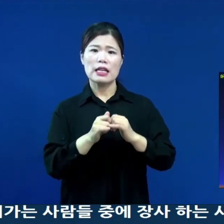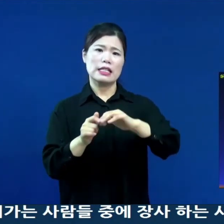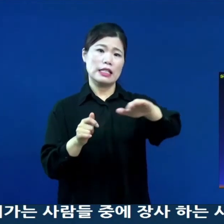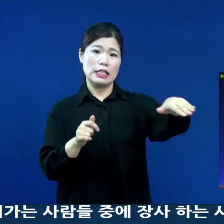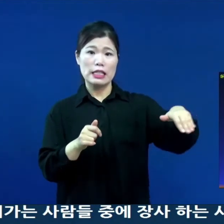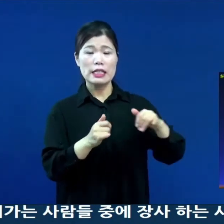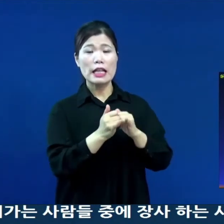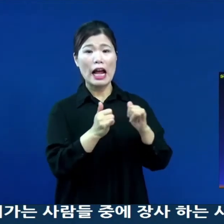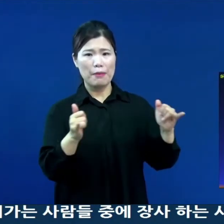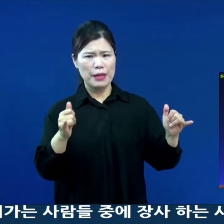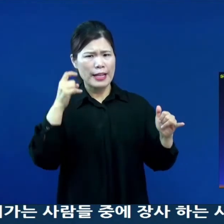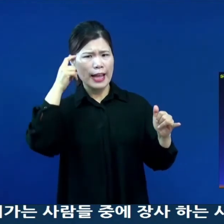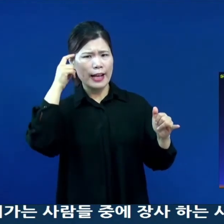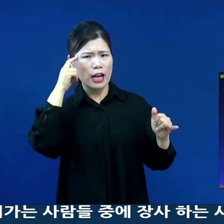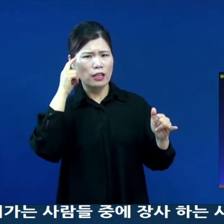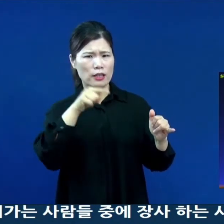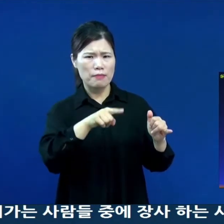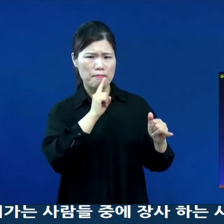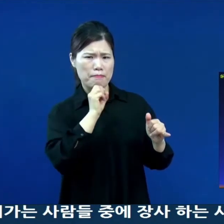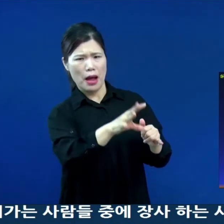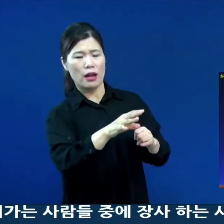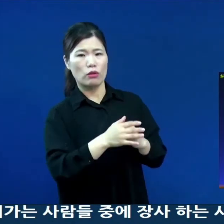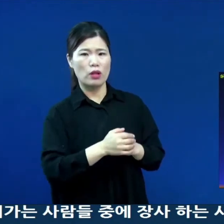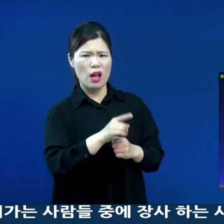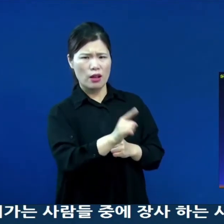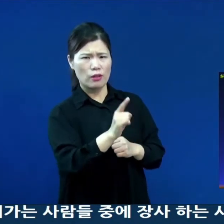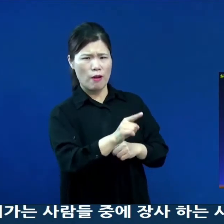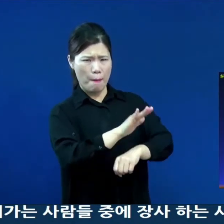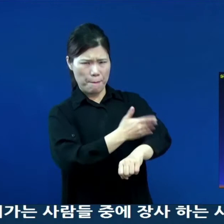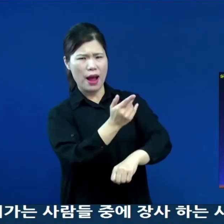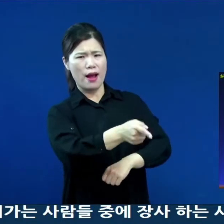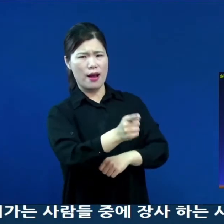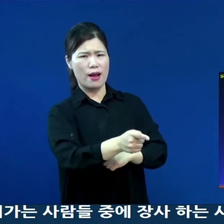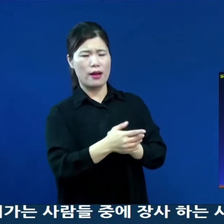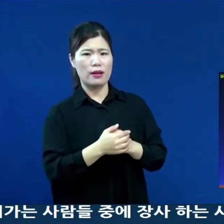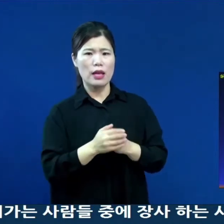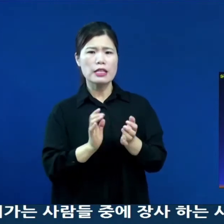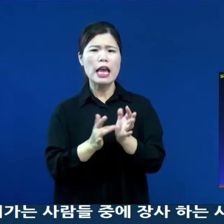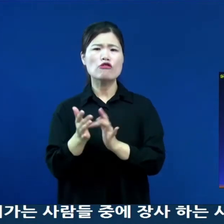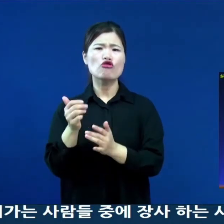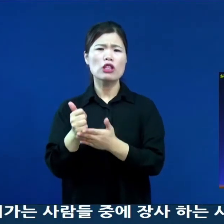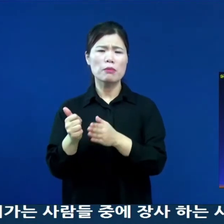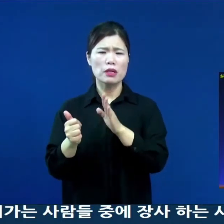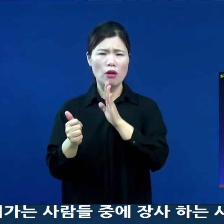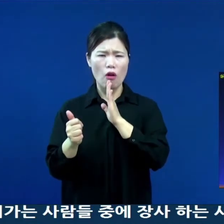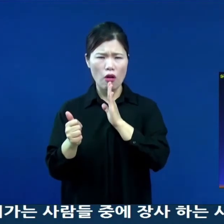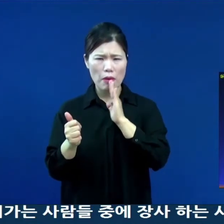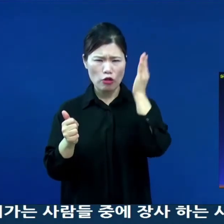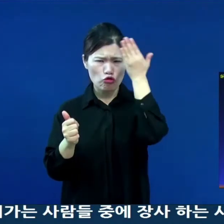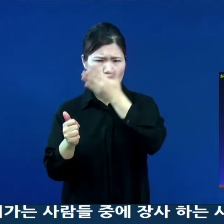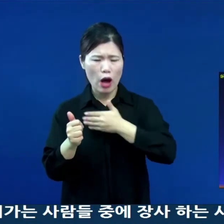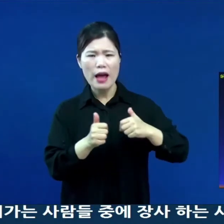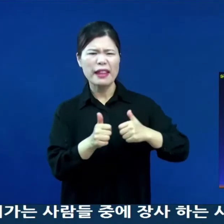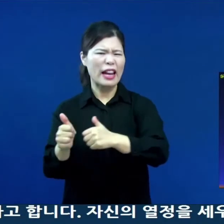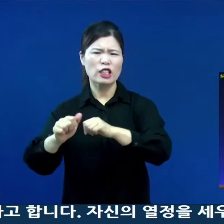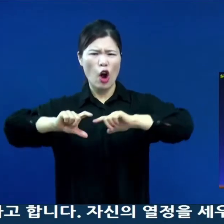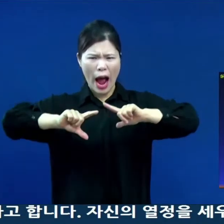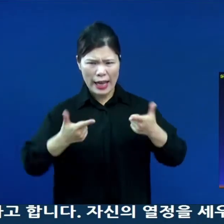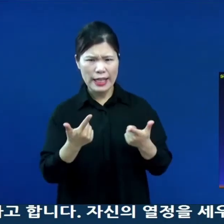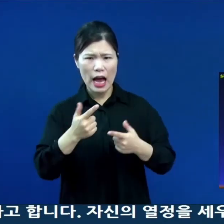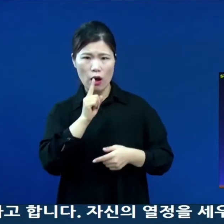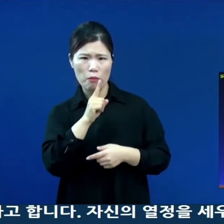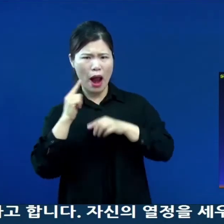너희 불순해. 정말 예수님을 따르는 생각이 아니야 라고 예수님이 그들의